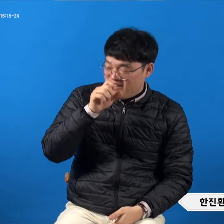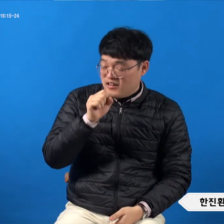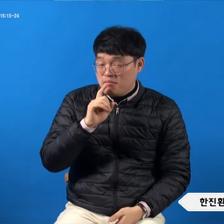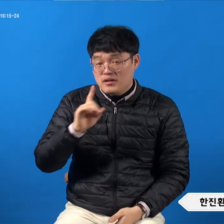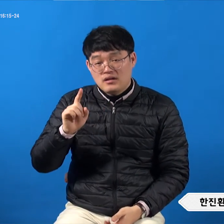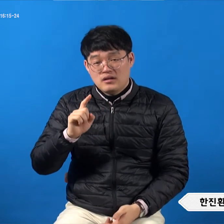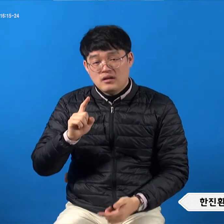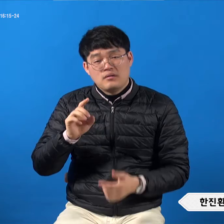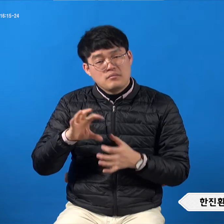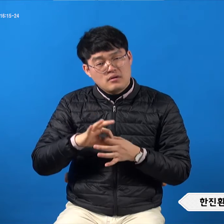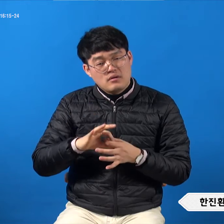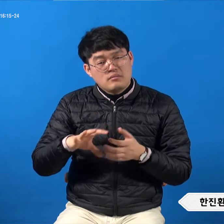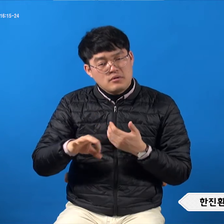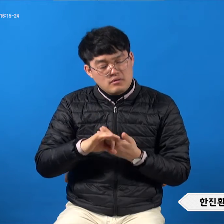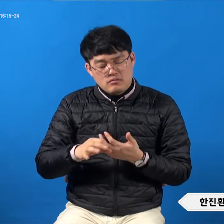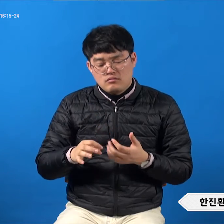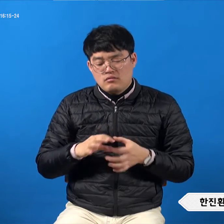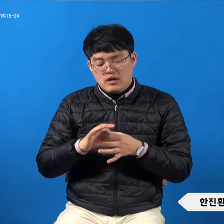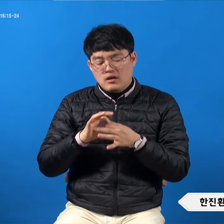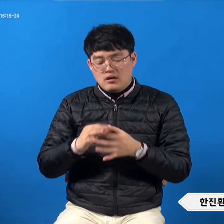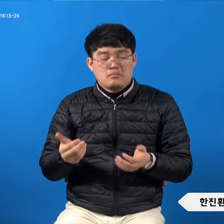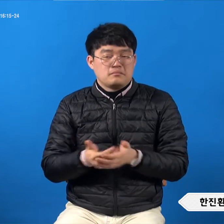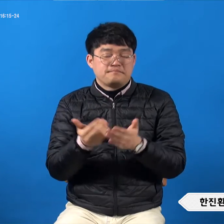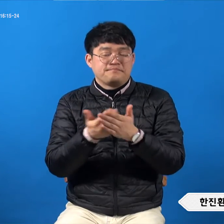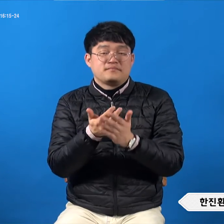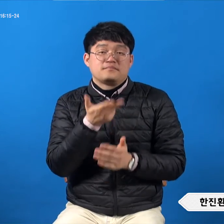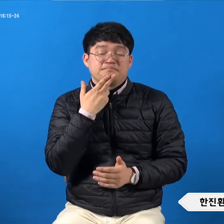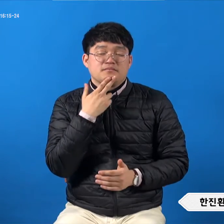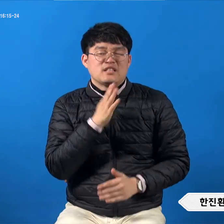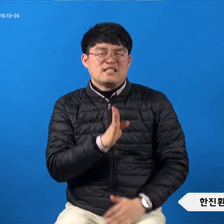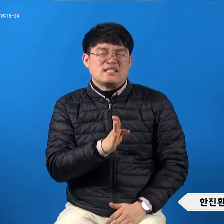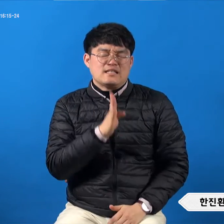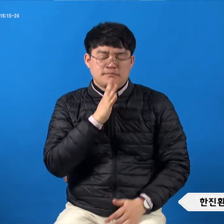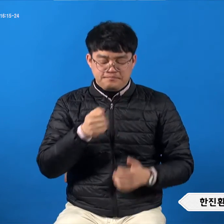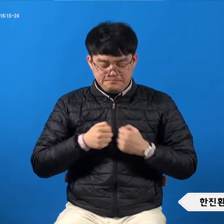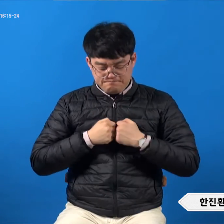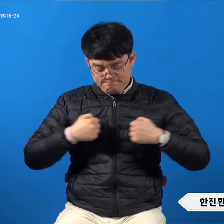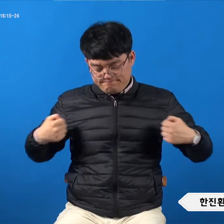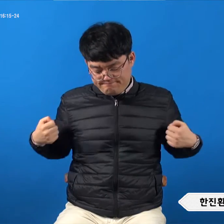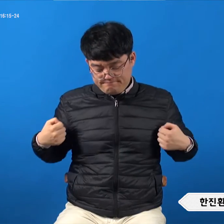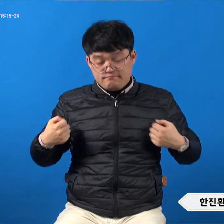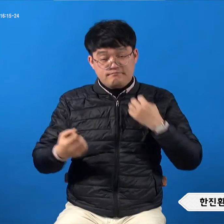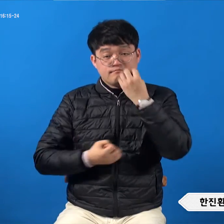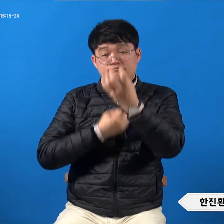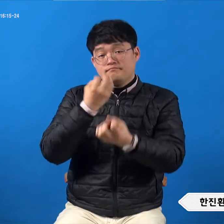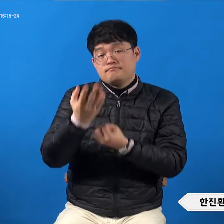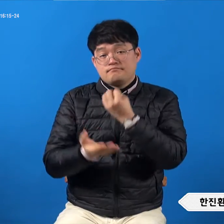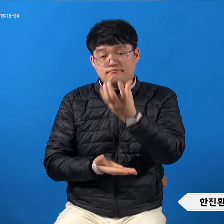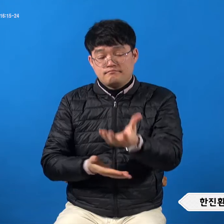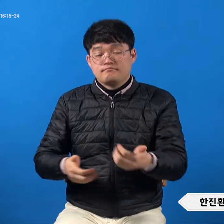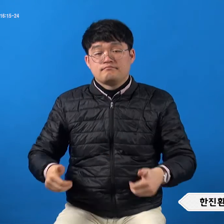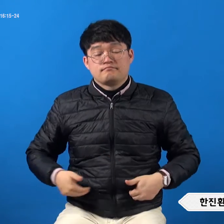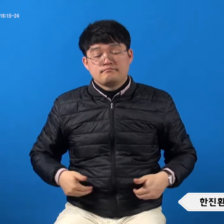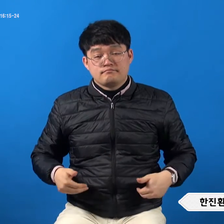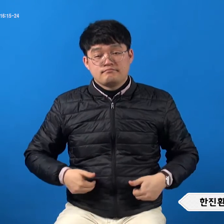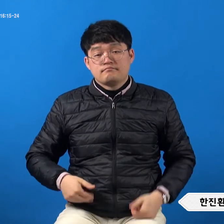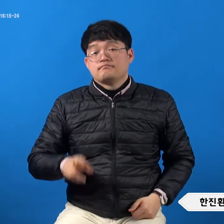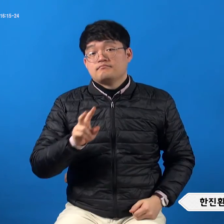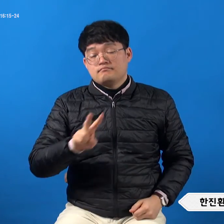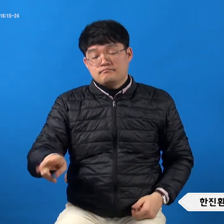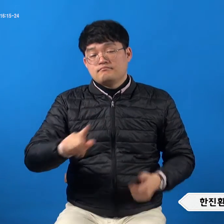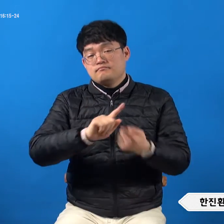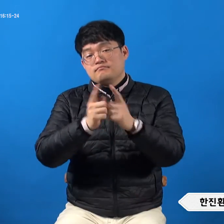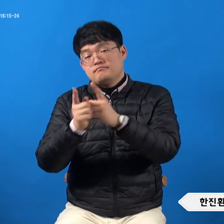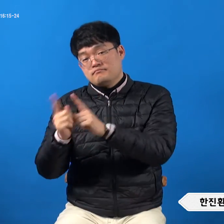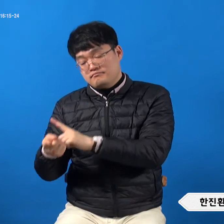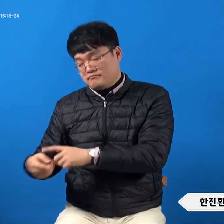그러면 관계가 더 이상 발전하지 않습니다. 진심을 털어놓을 수 있어야 됩니다. 그래야